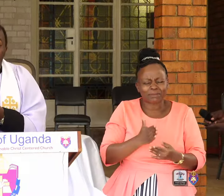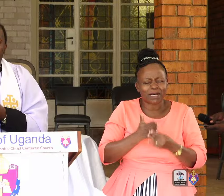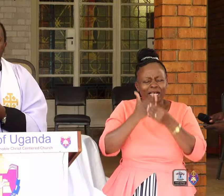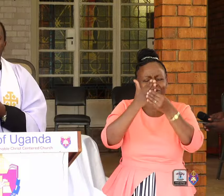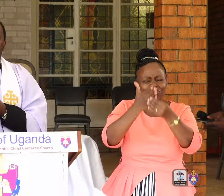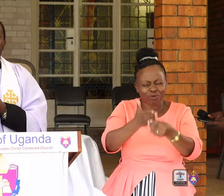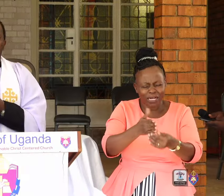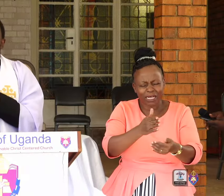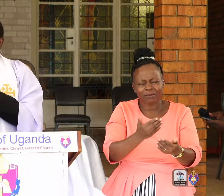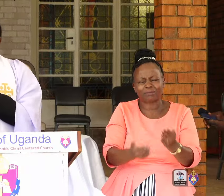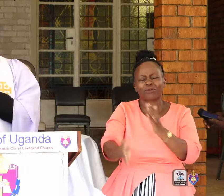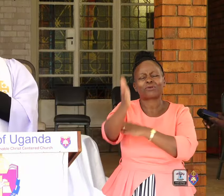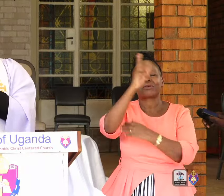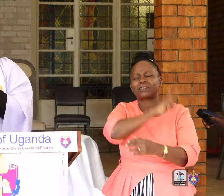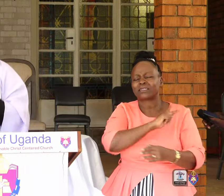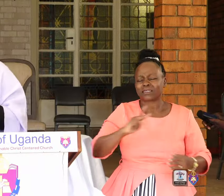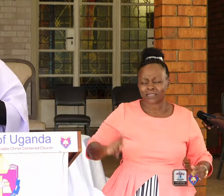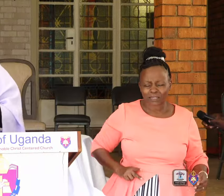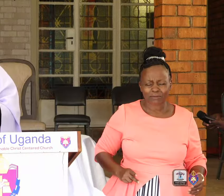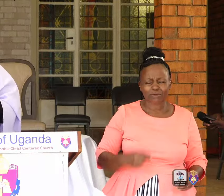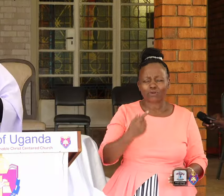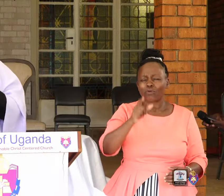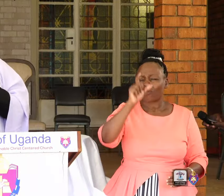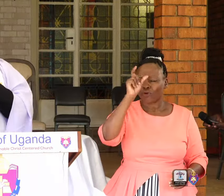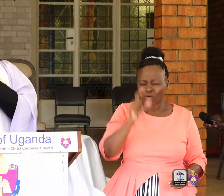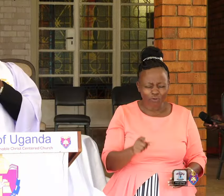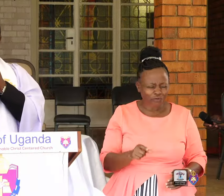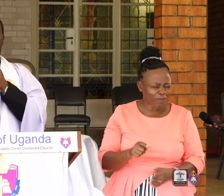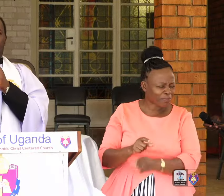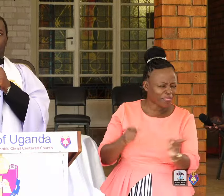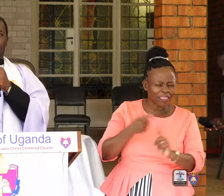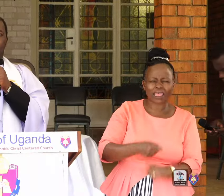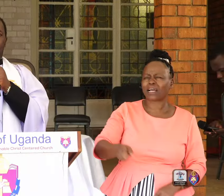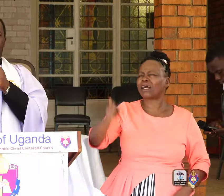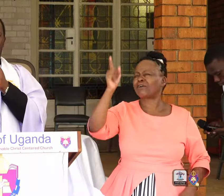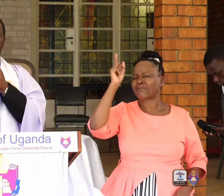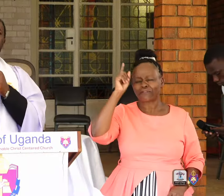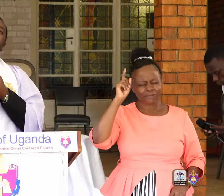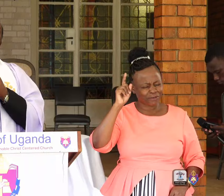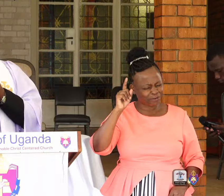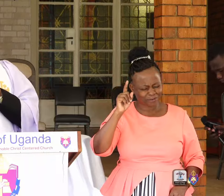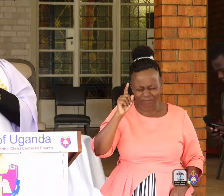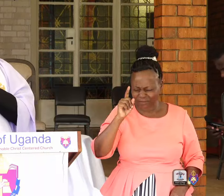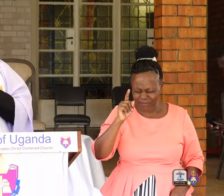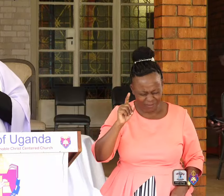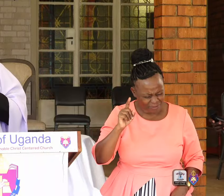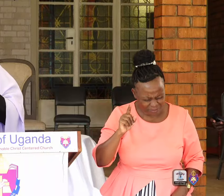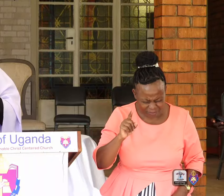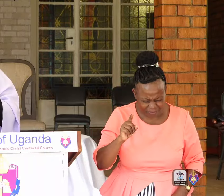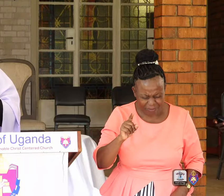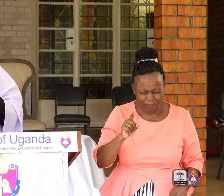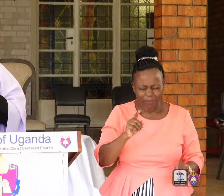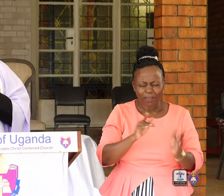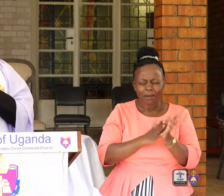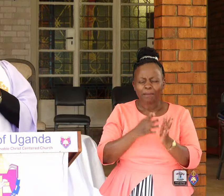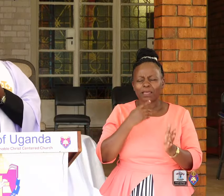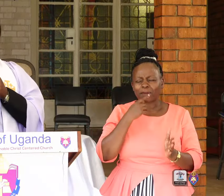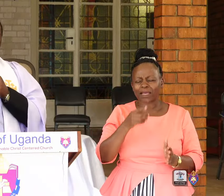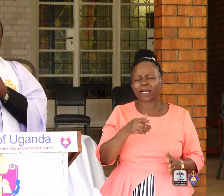bwakabaka. Walemo kubawo no mukufe abava kugwe Yesu Kristo mwana wa Katonda mulamu. Bible egamba nti nga